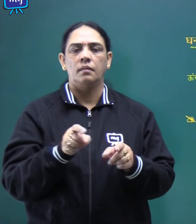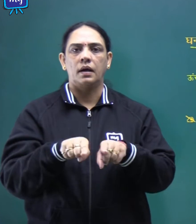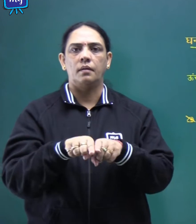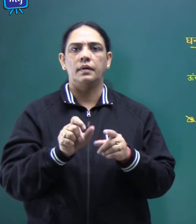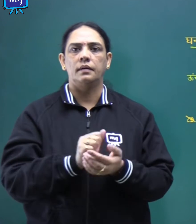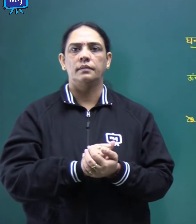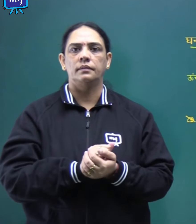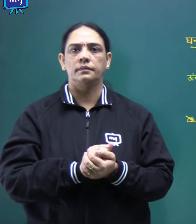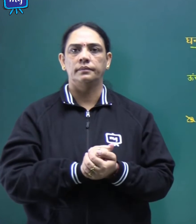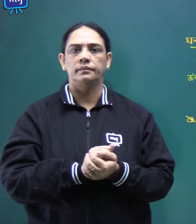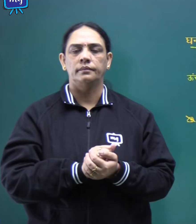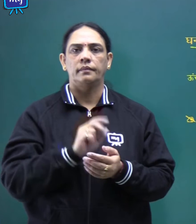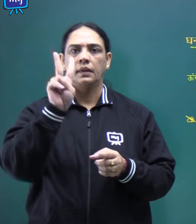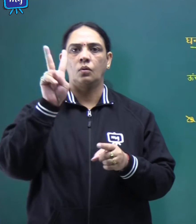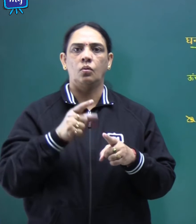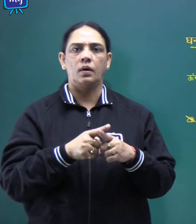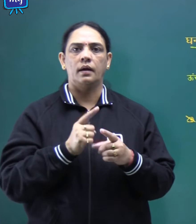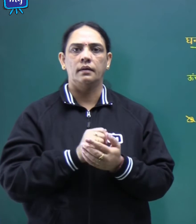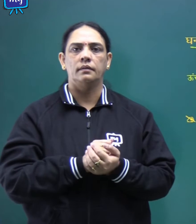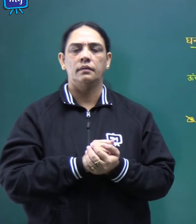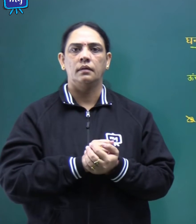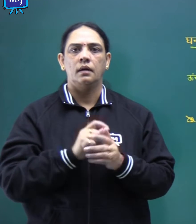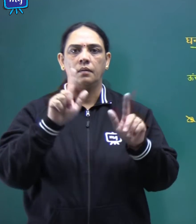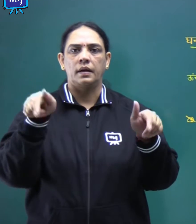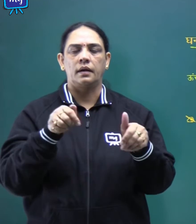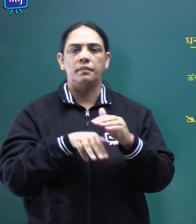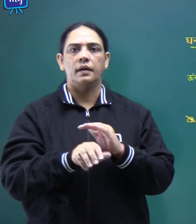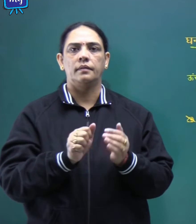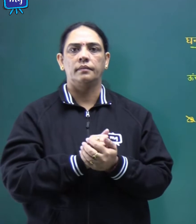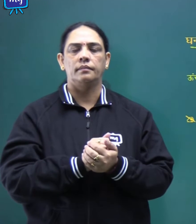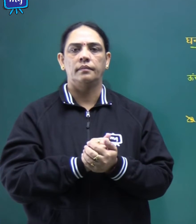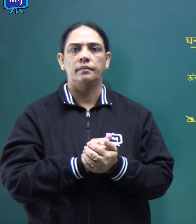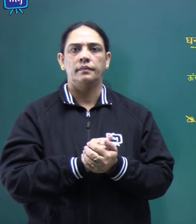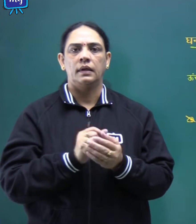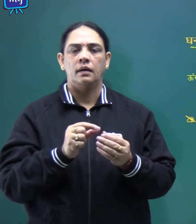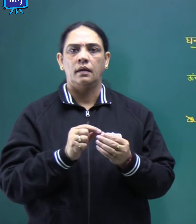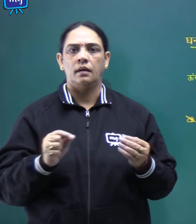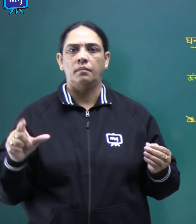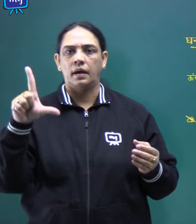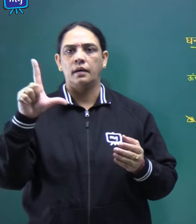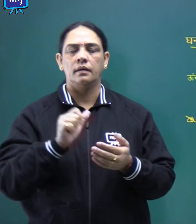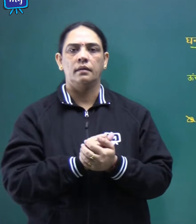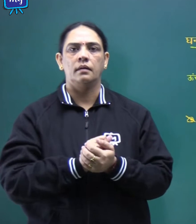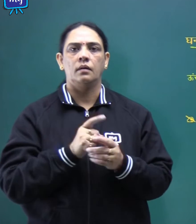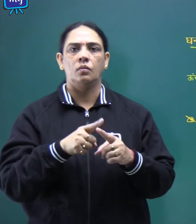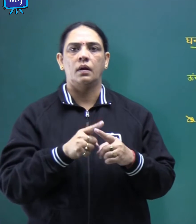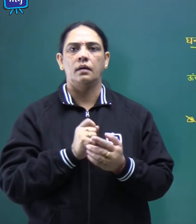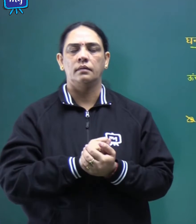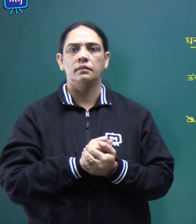बराबर 2 गुणा ब्रैकेट में लंबाई